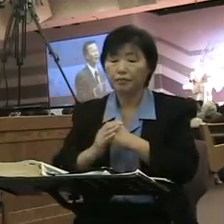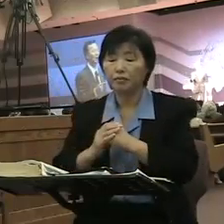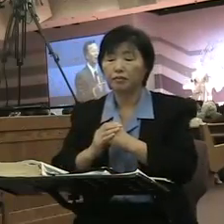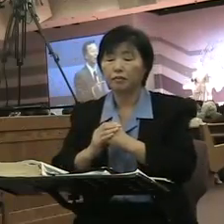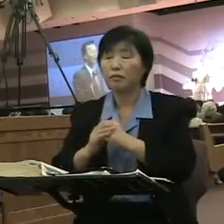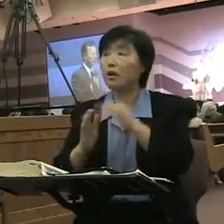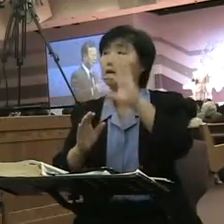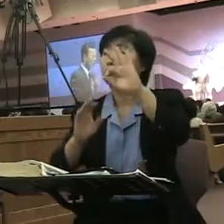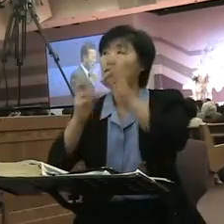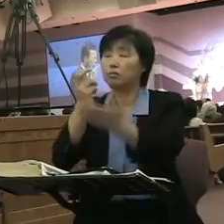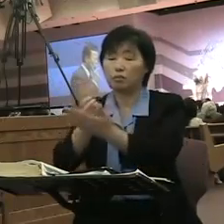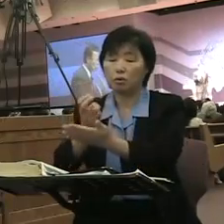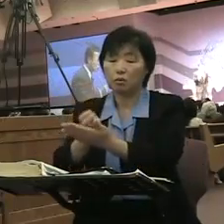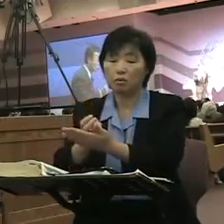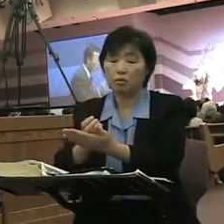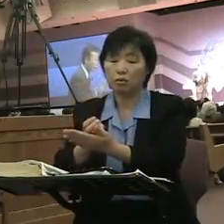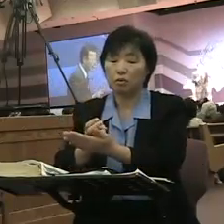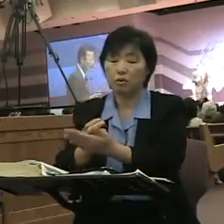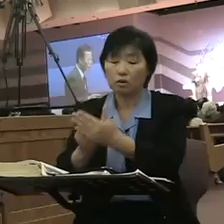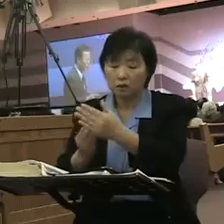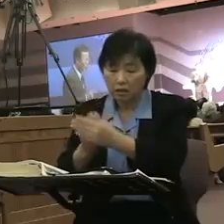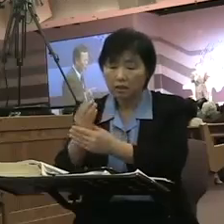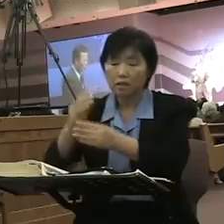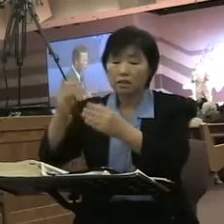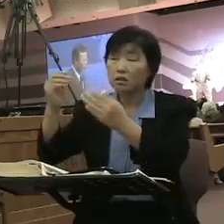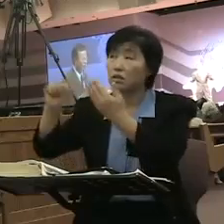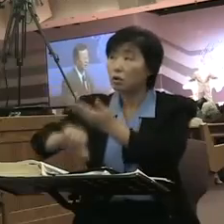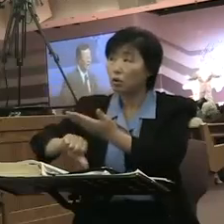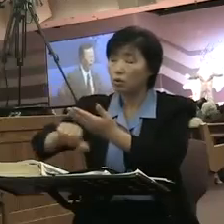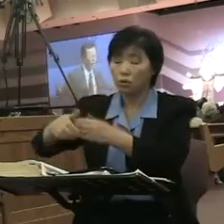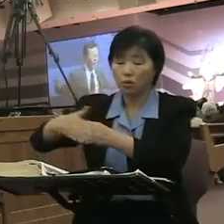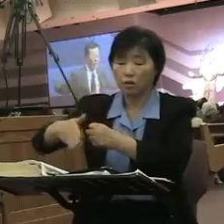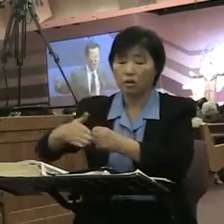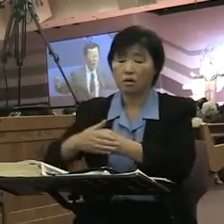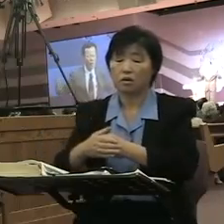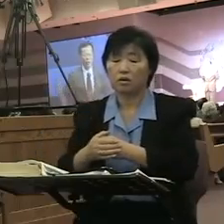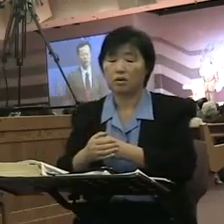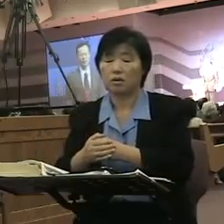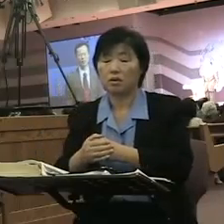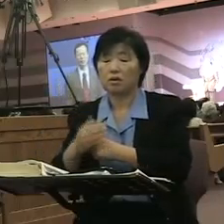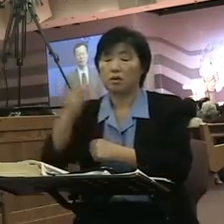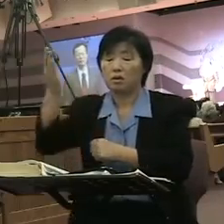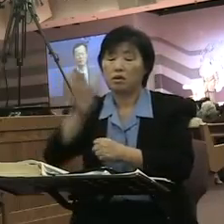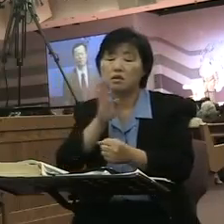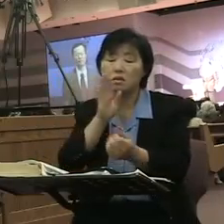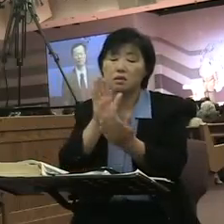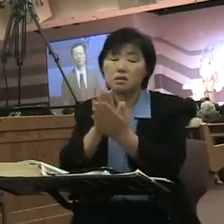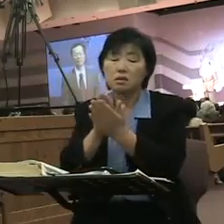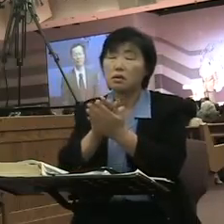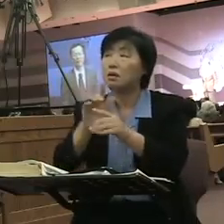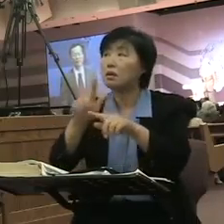율법으로 인해 생긴 저주로 인하여 그가 친히 나무에 달리실 것이다.